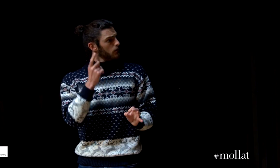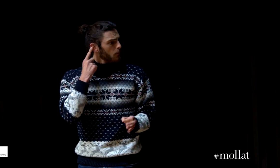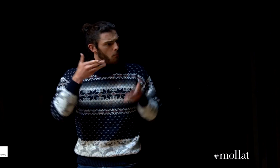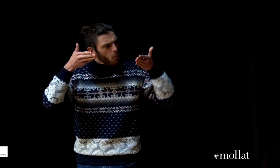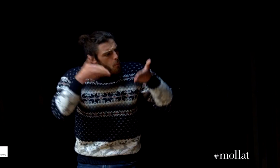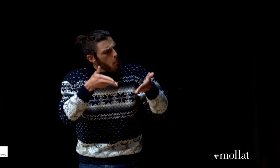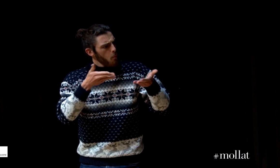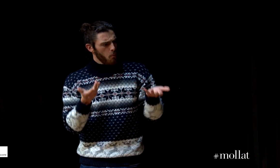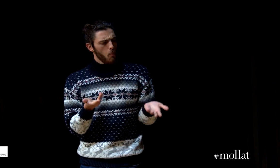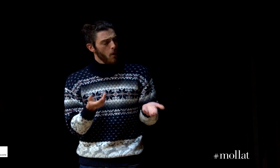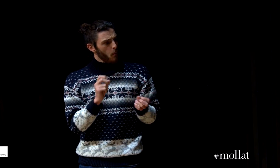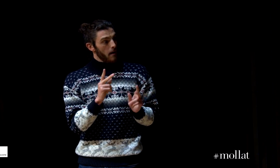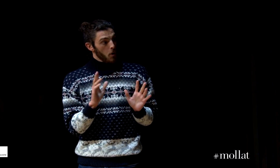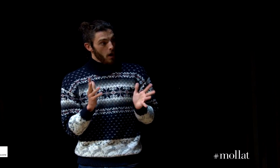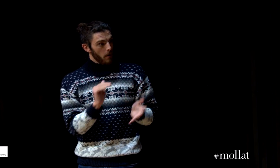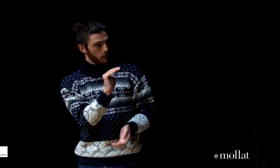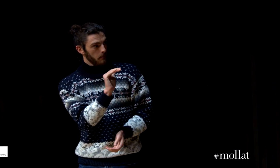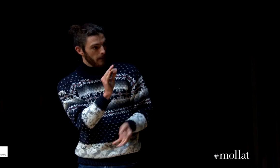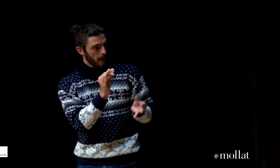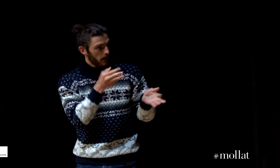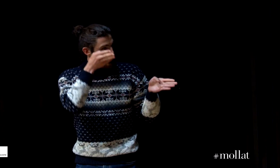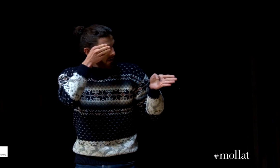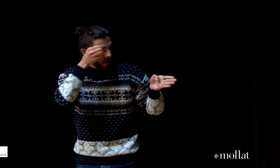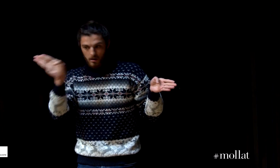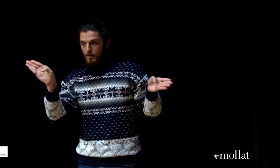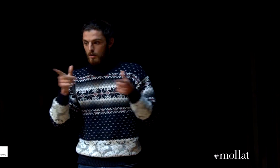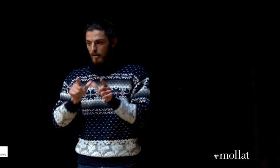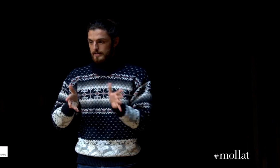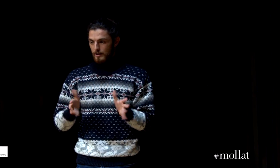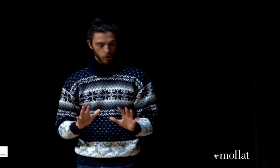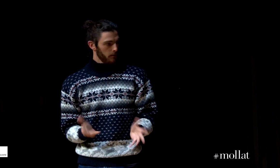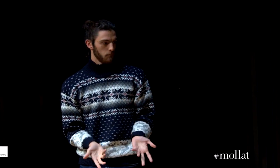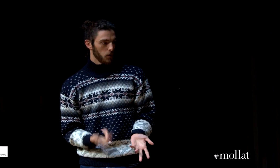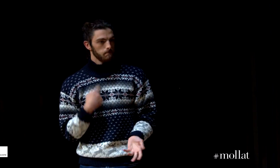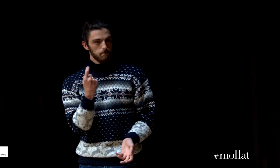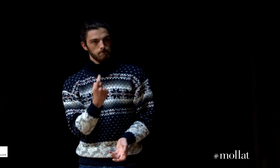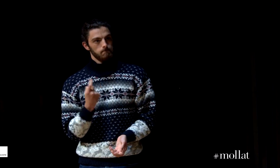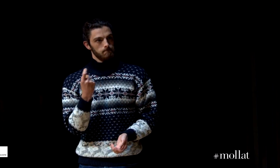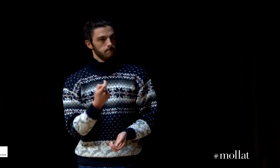ailleurs. Donc oui, les ORL peuvent s'axer sur l'oreille et leur incapacité, mais